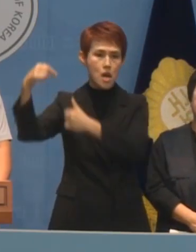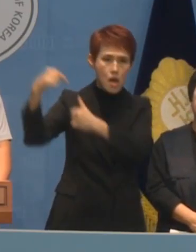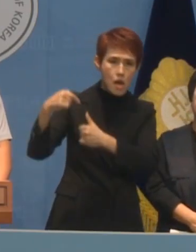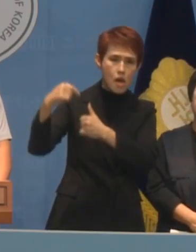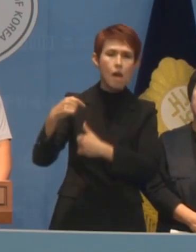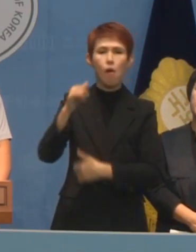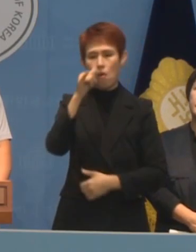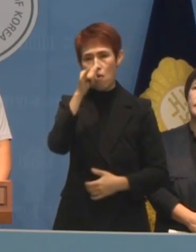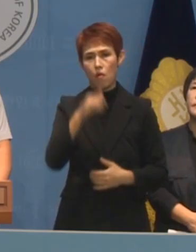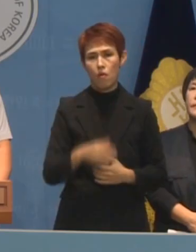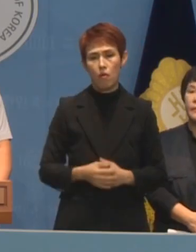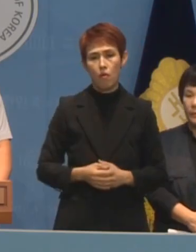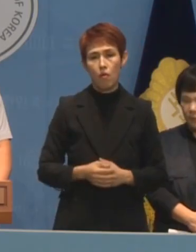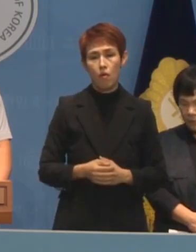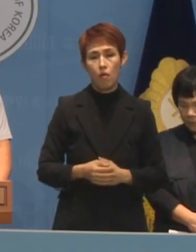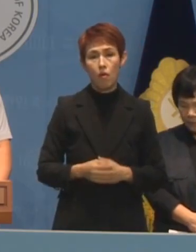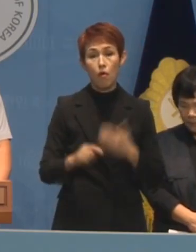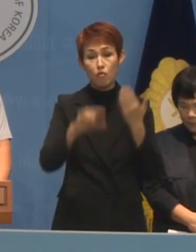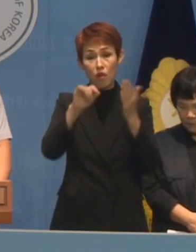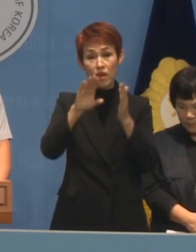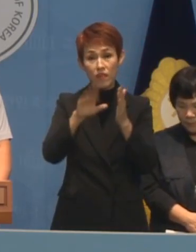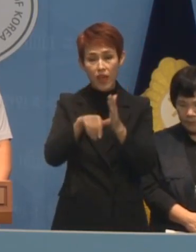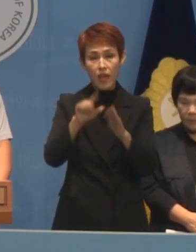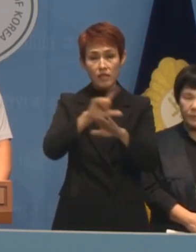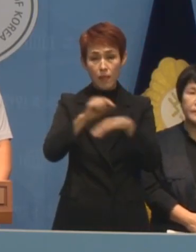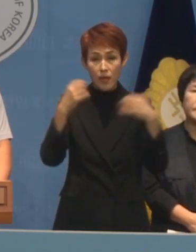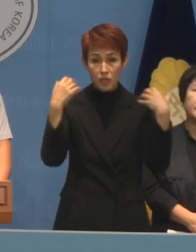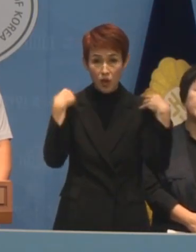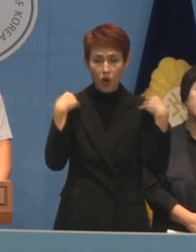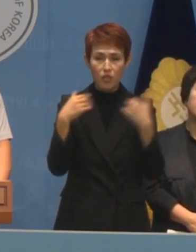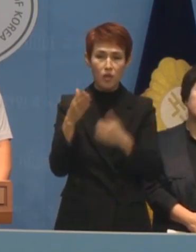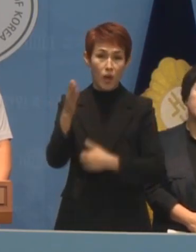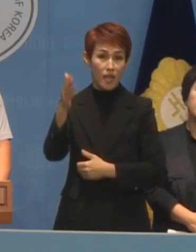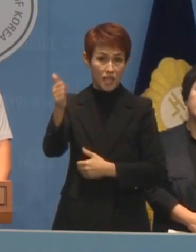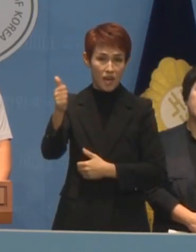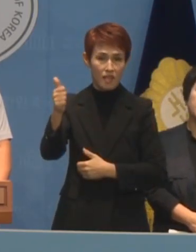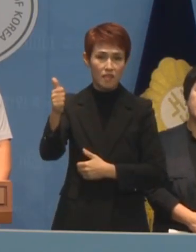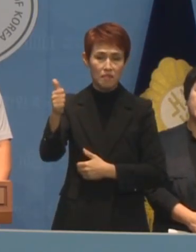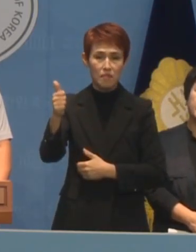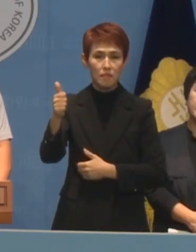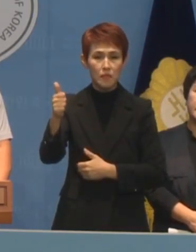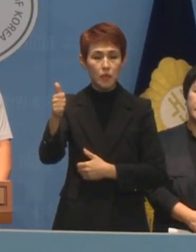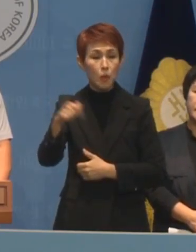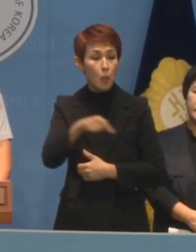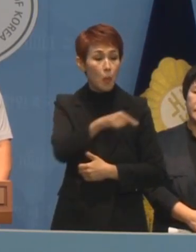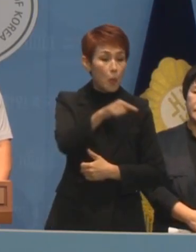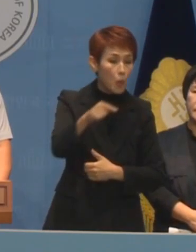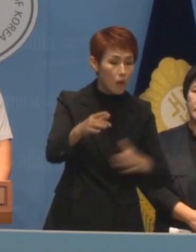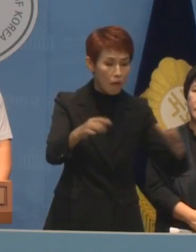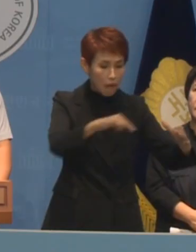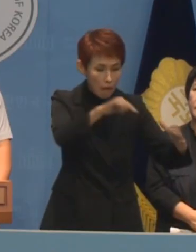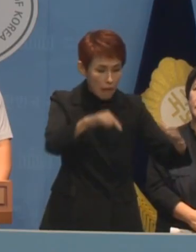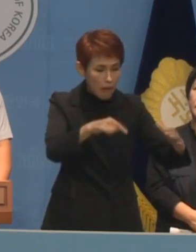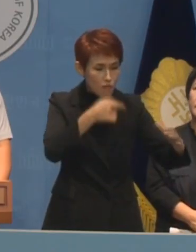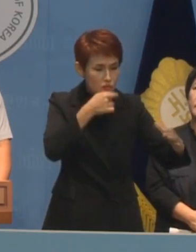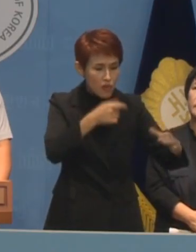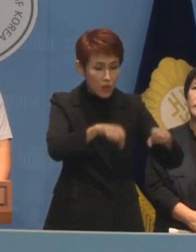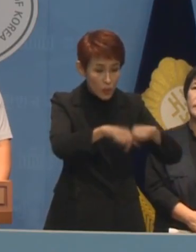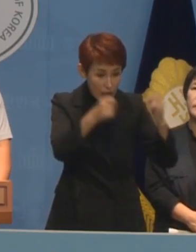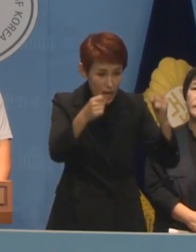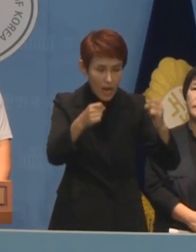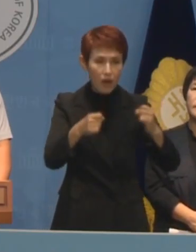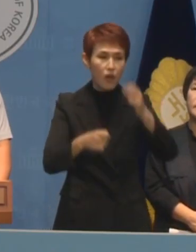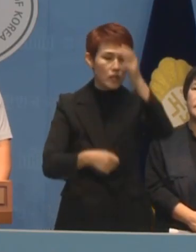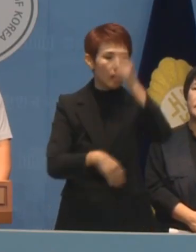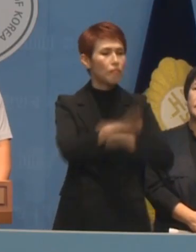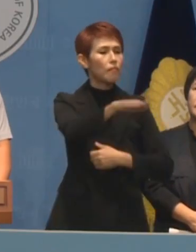강요하였습니다. 지난달 모 지방청 항만물류과장이 청원경찰 근무지 주변 맨홀 아래 수도가 고장난 것을 청원경찰에게 수리